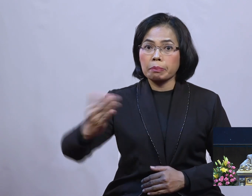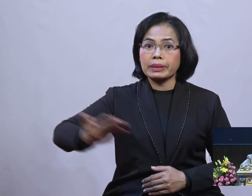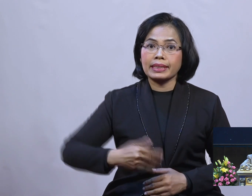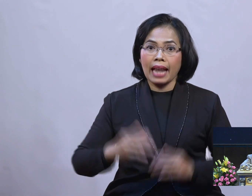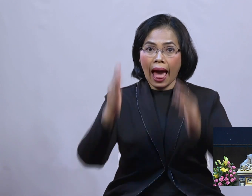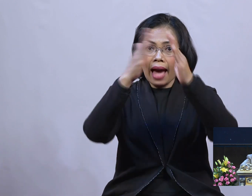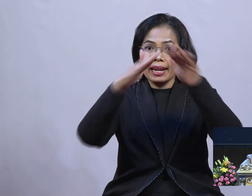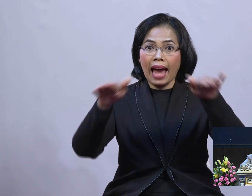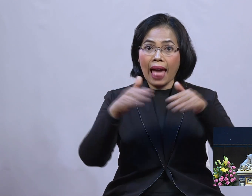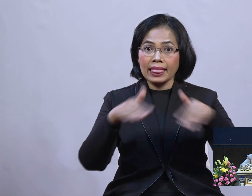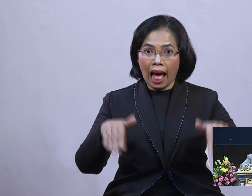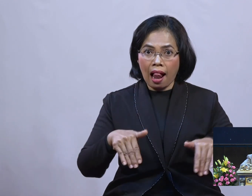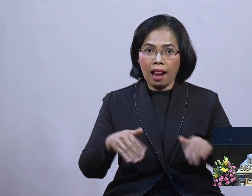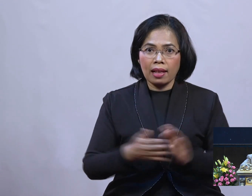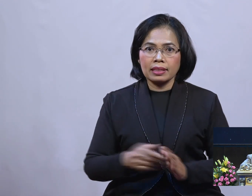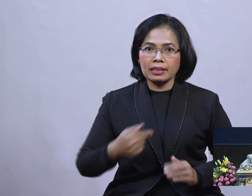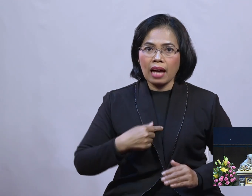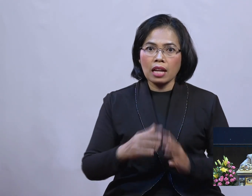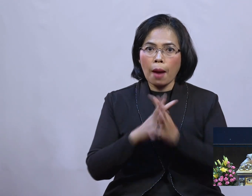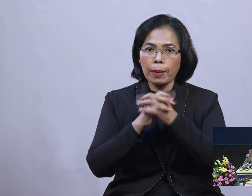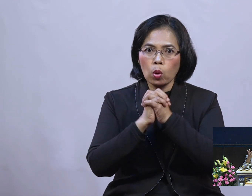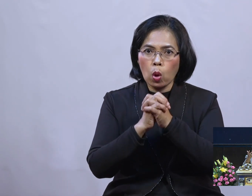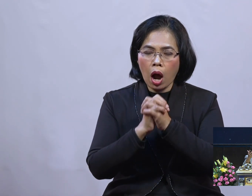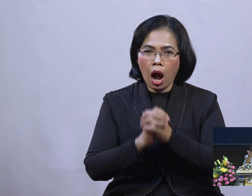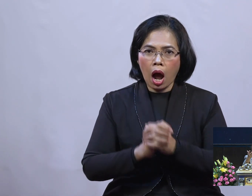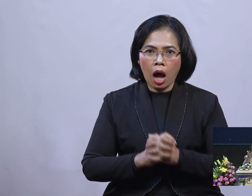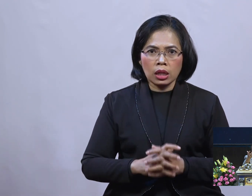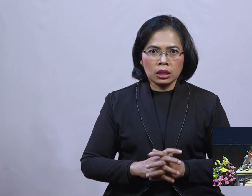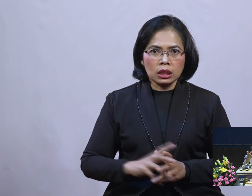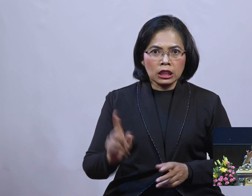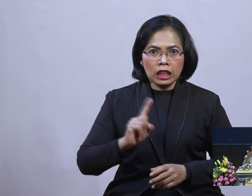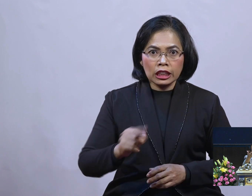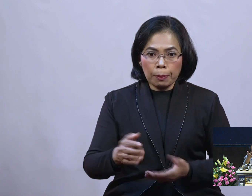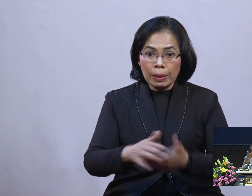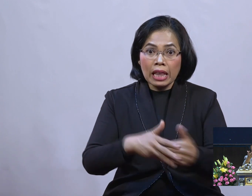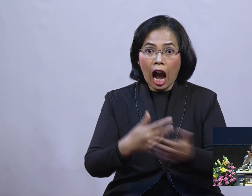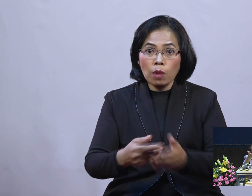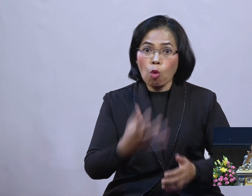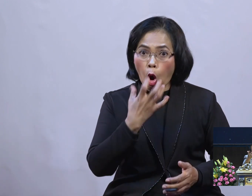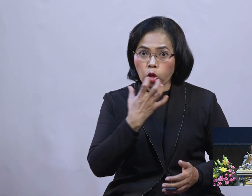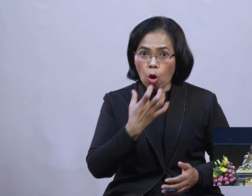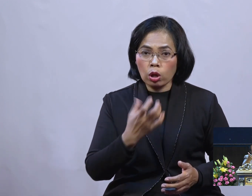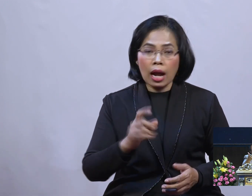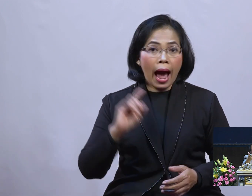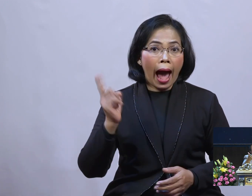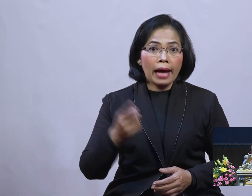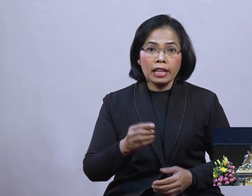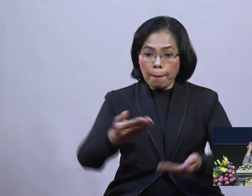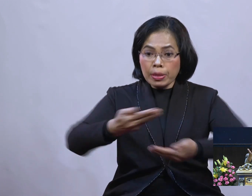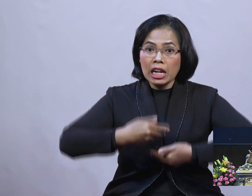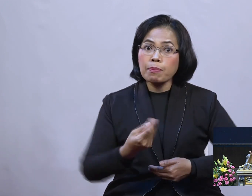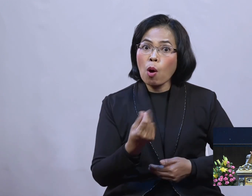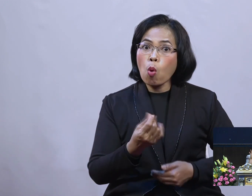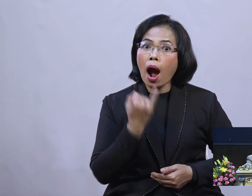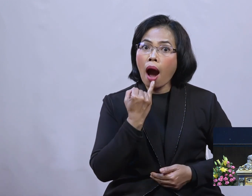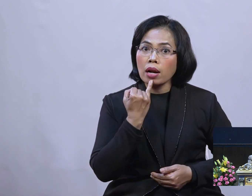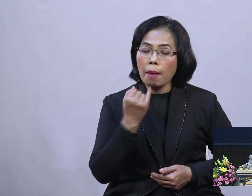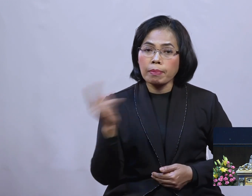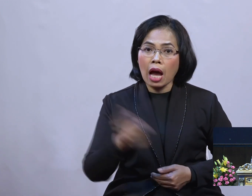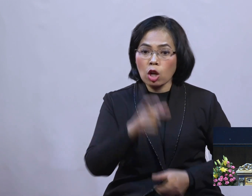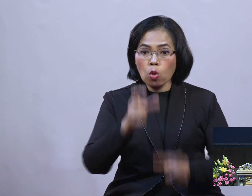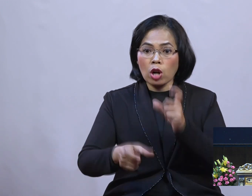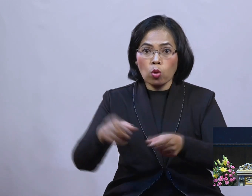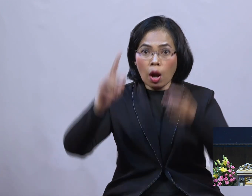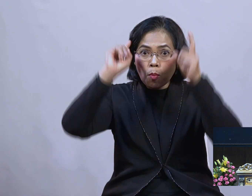Natal hai hai berdoa jangan sampai Tanganmu kotor hanya karena menerima uang haram